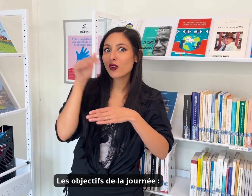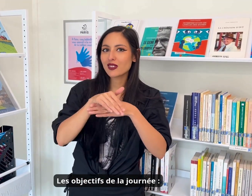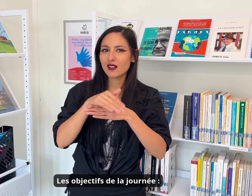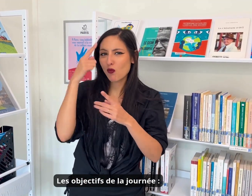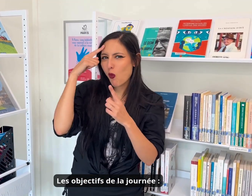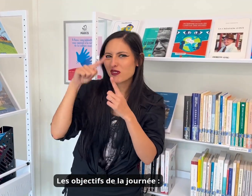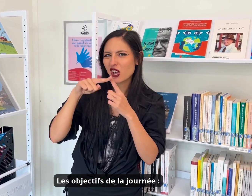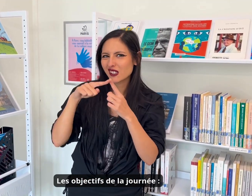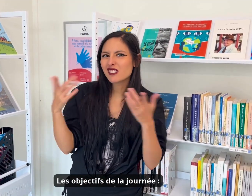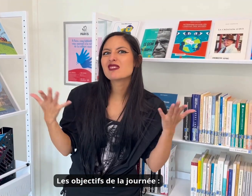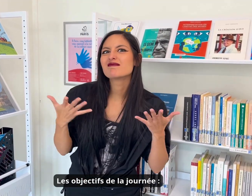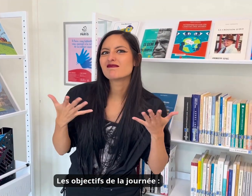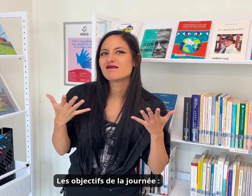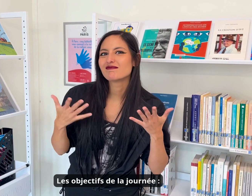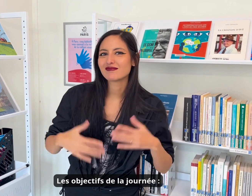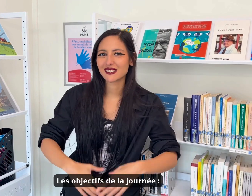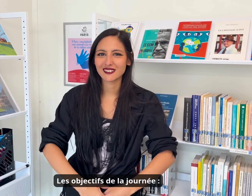Les objectifs de la journée.